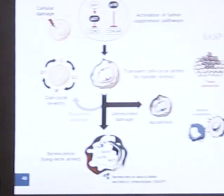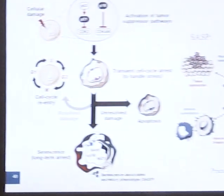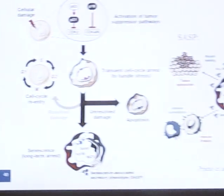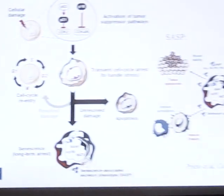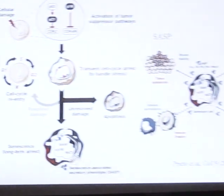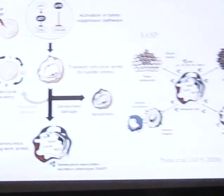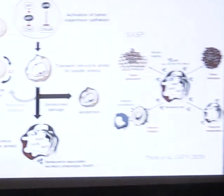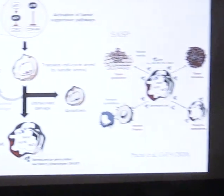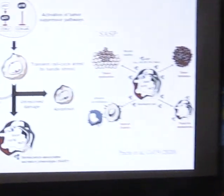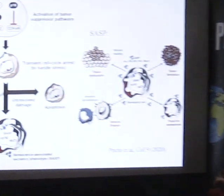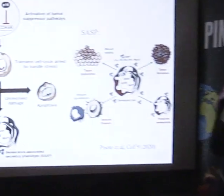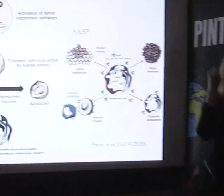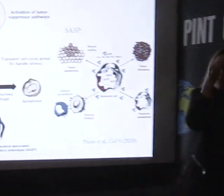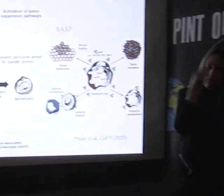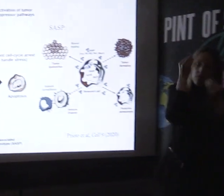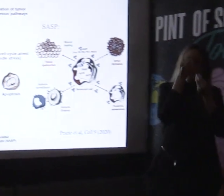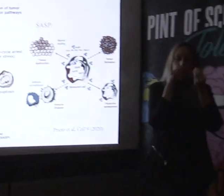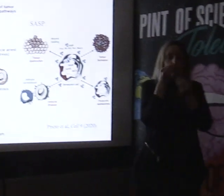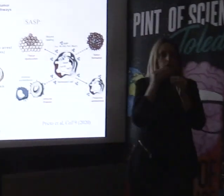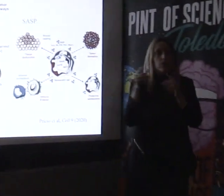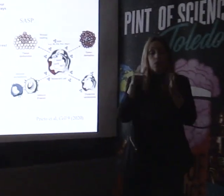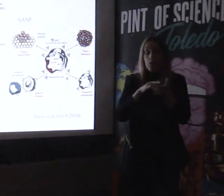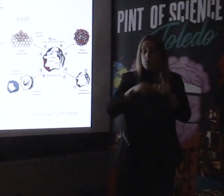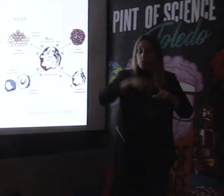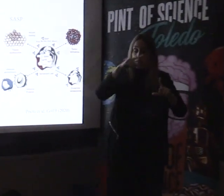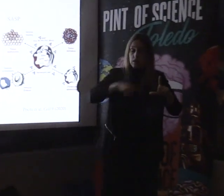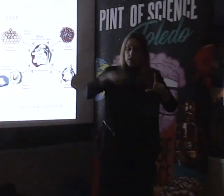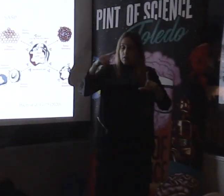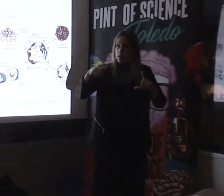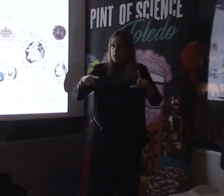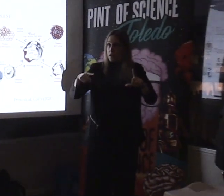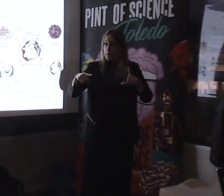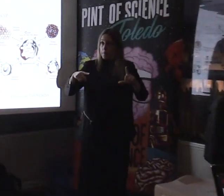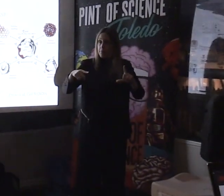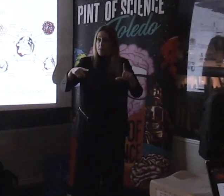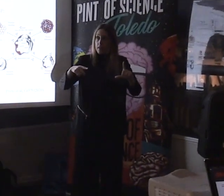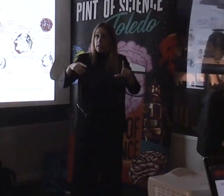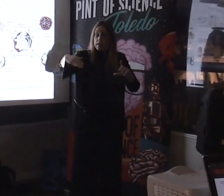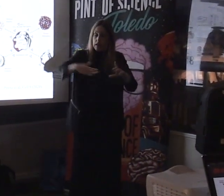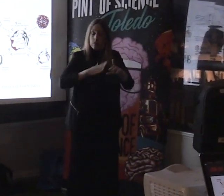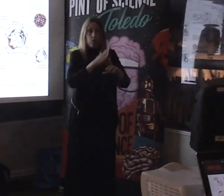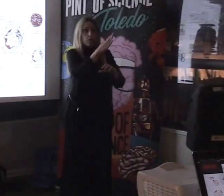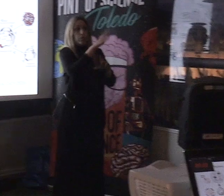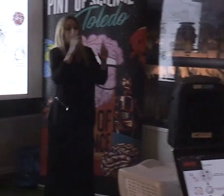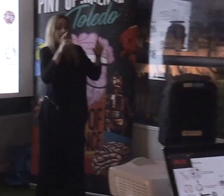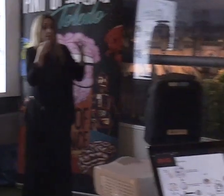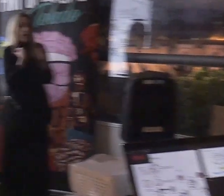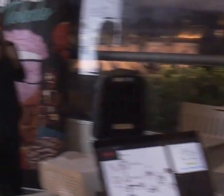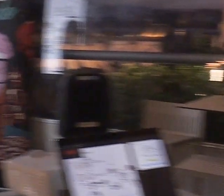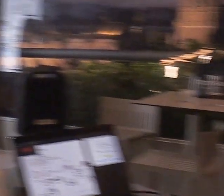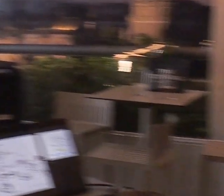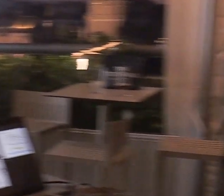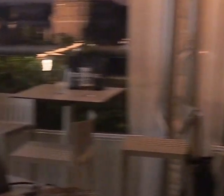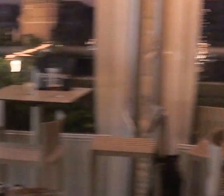una pregunta y una reflexión en la gráfica que has puesto sobre la evolución de la esperanza de vida a lo largo de las últimas décadas.